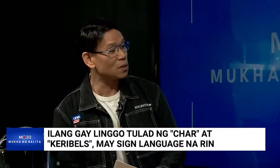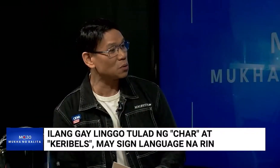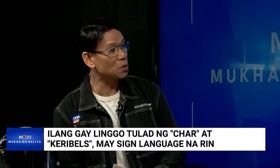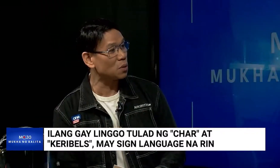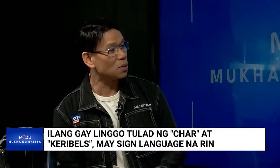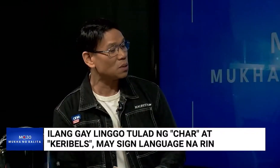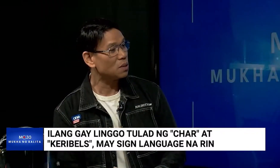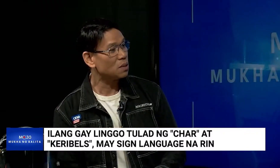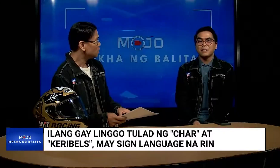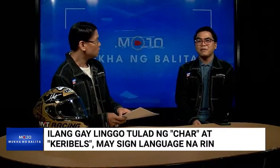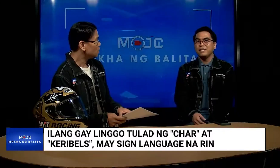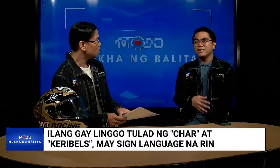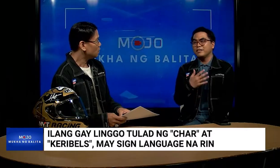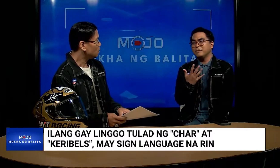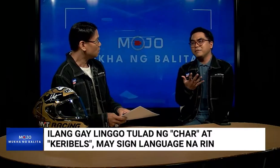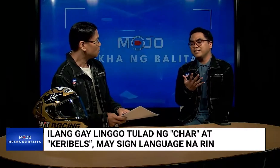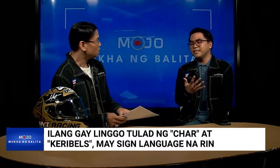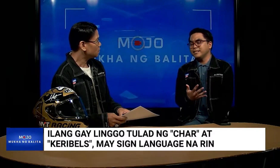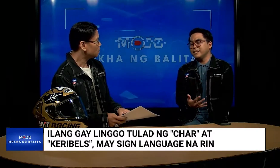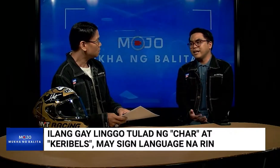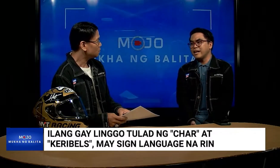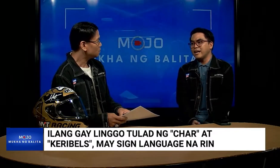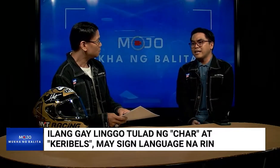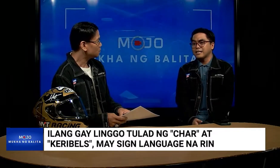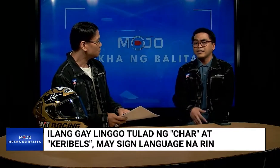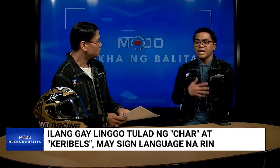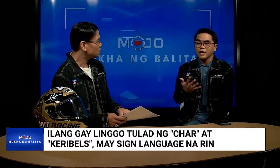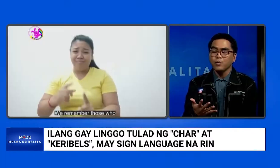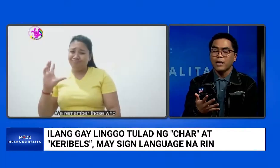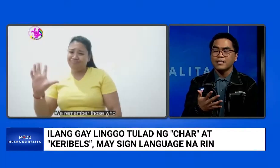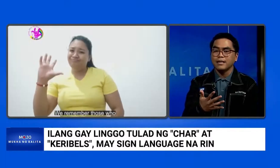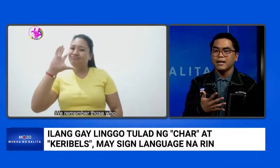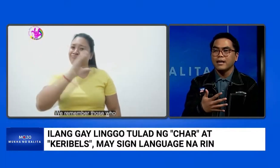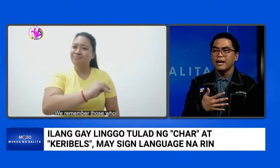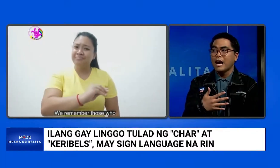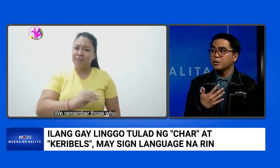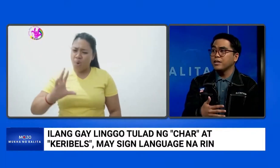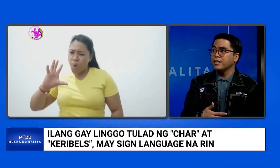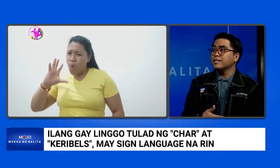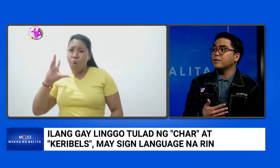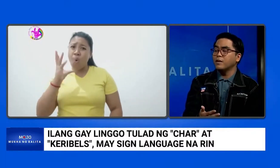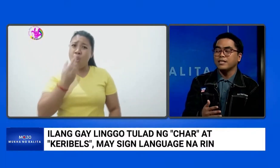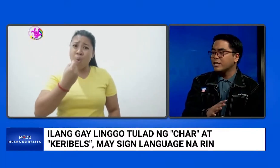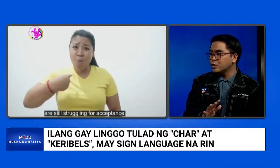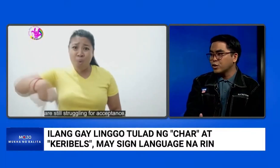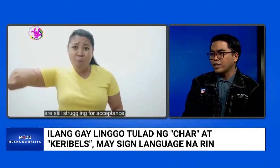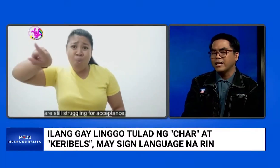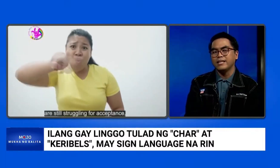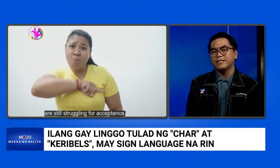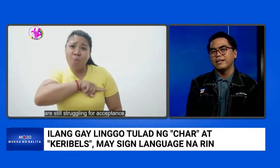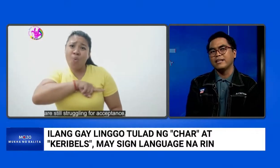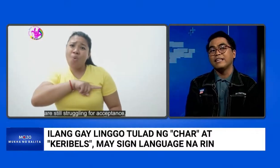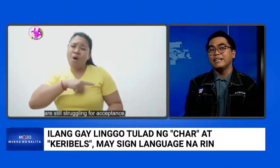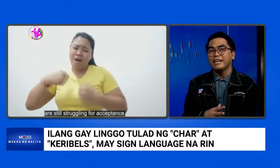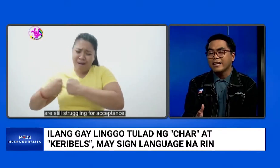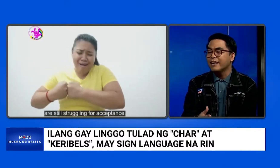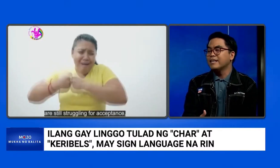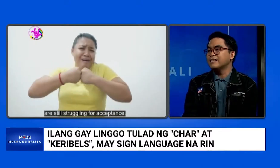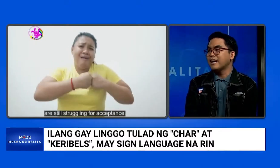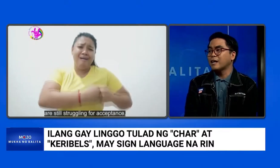matuto? Pop, sabi ni Miss Disney, sa ngayon wala silang Tutorial. wala silang tutorial, hindi sila naniningil sa